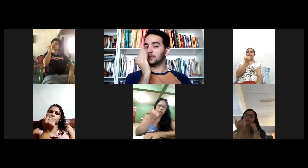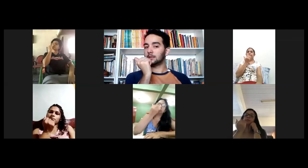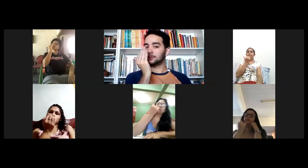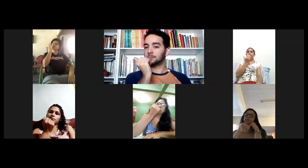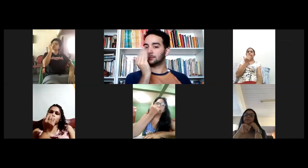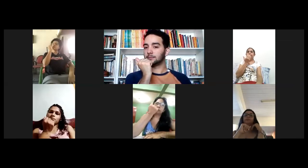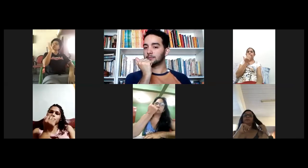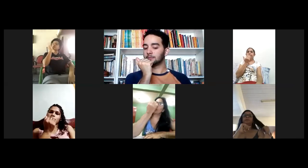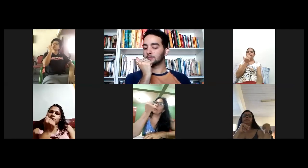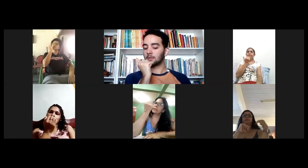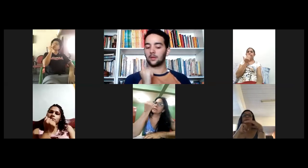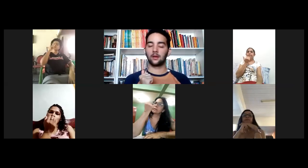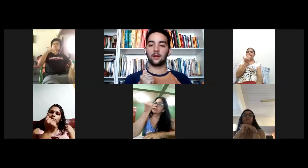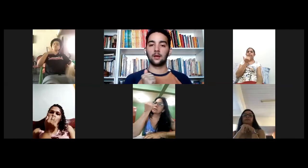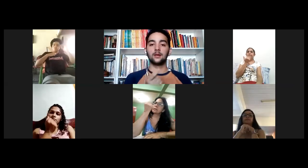Comidas.